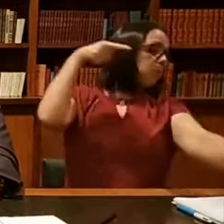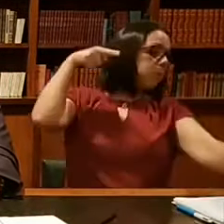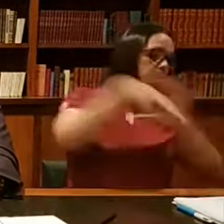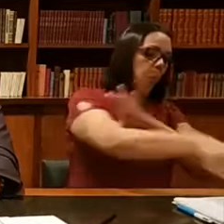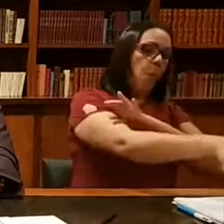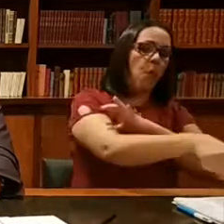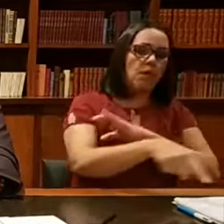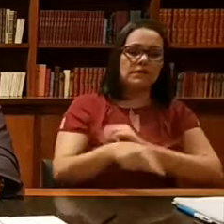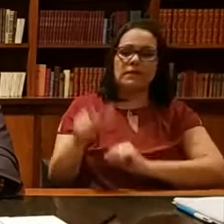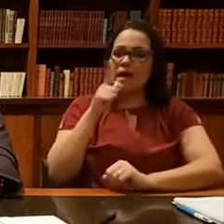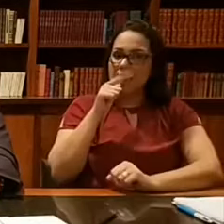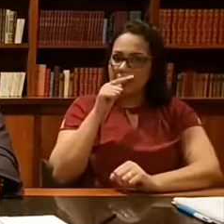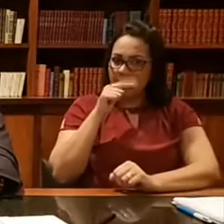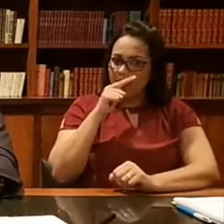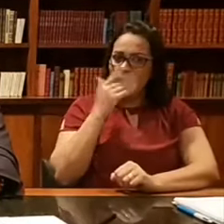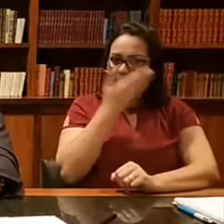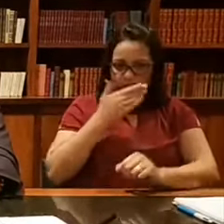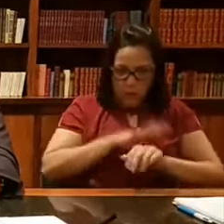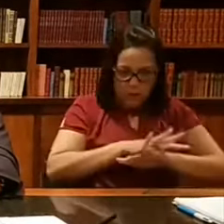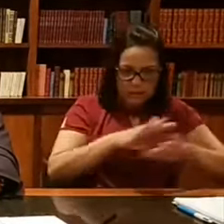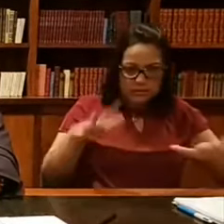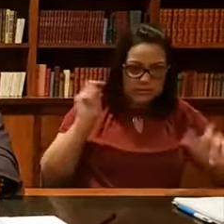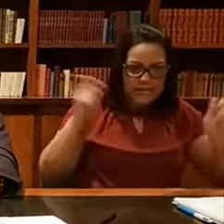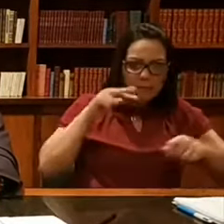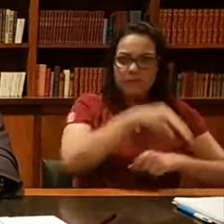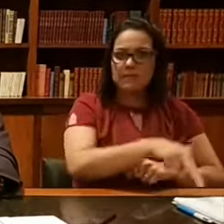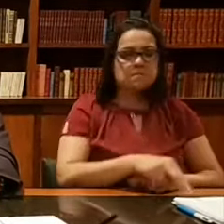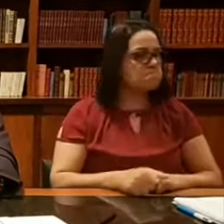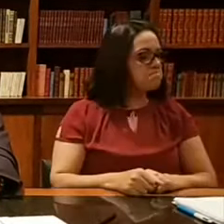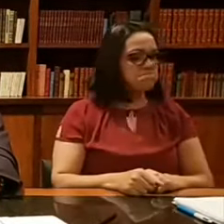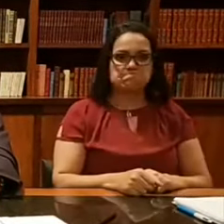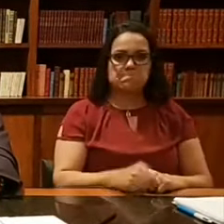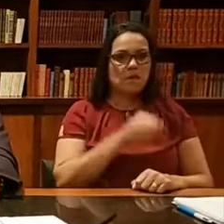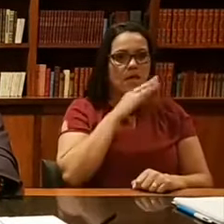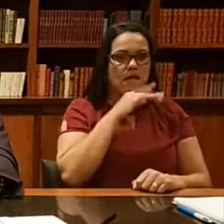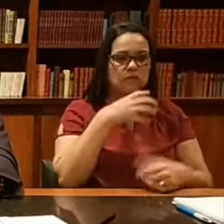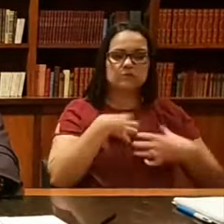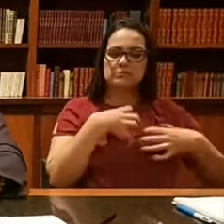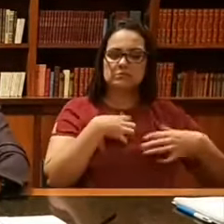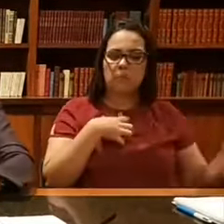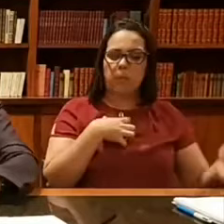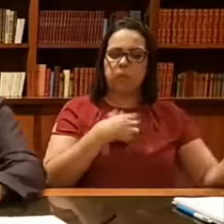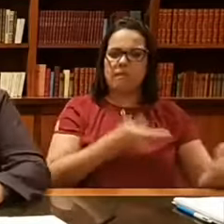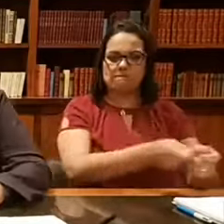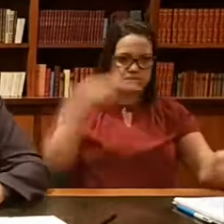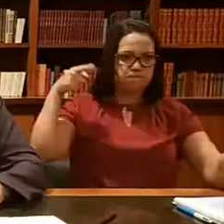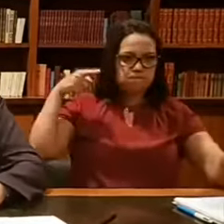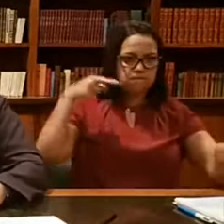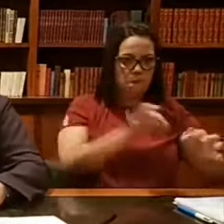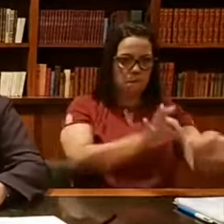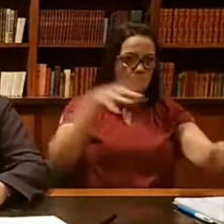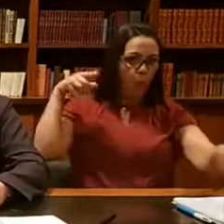na água doce você tinha boa visibilidade? Não, a água doce é ruim, mas você vai no tato.